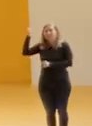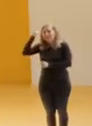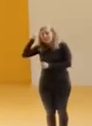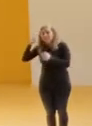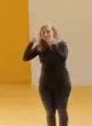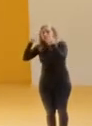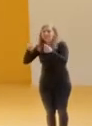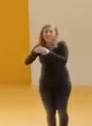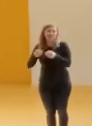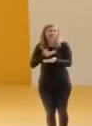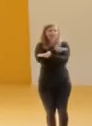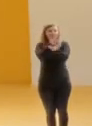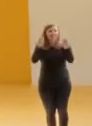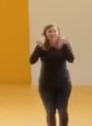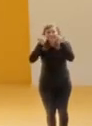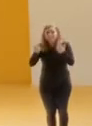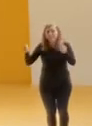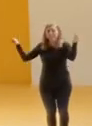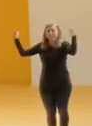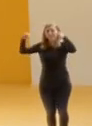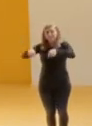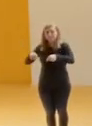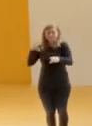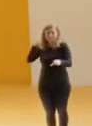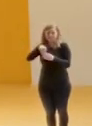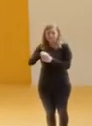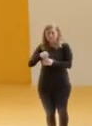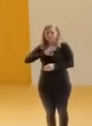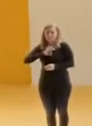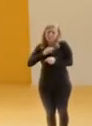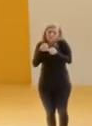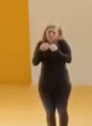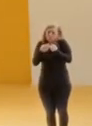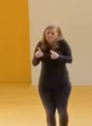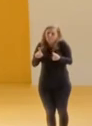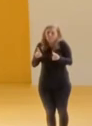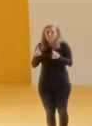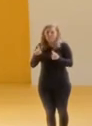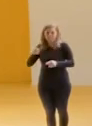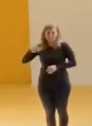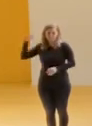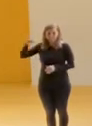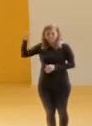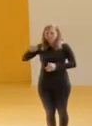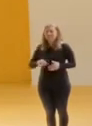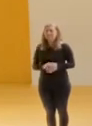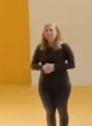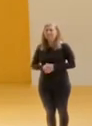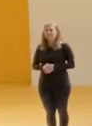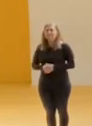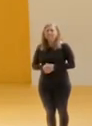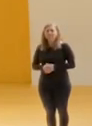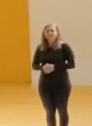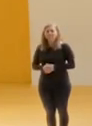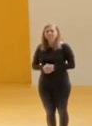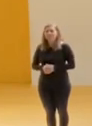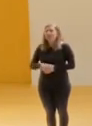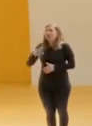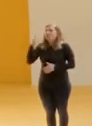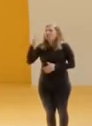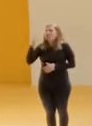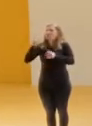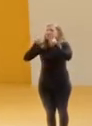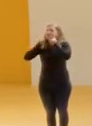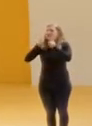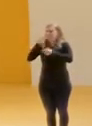dla Państwa że przyszliście uczestniczyć w tym moim krótkim wystąpieniu trzy